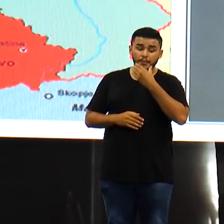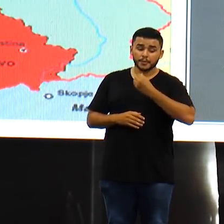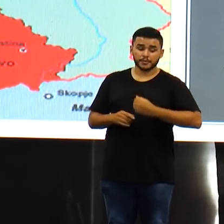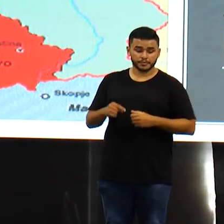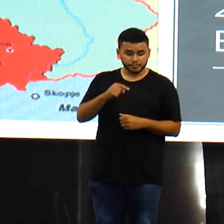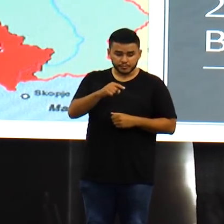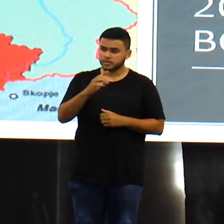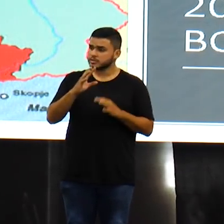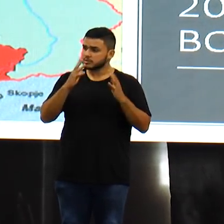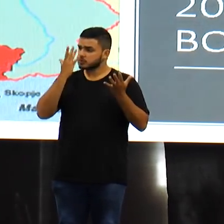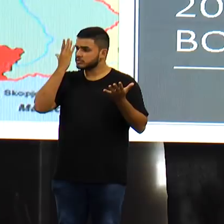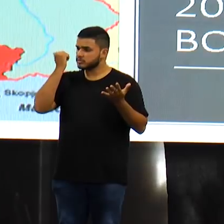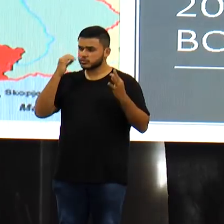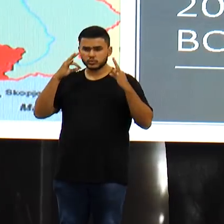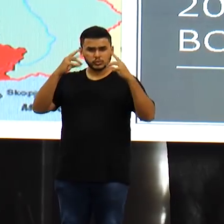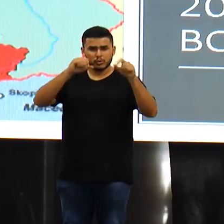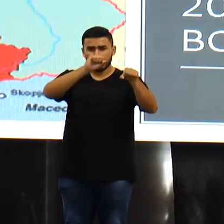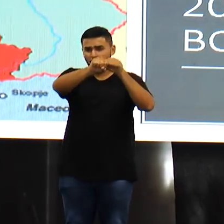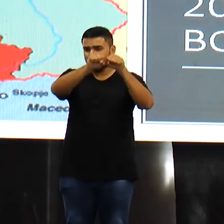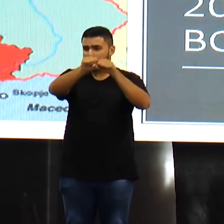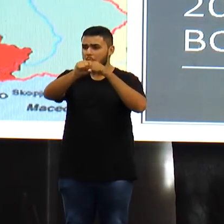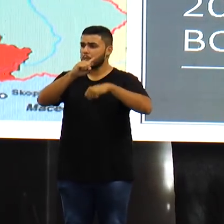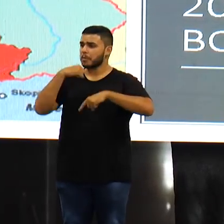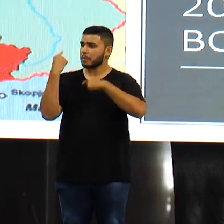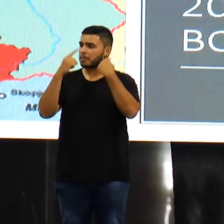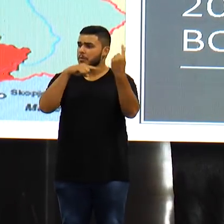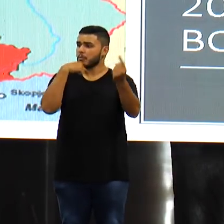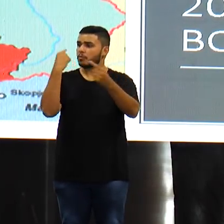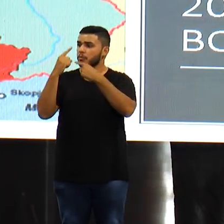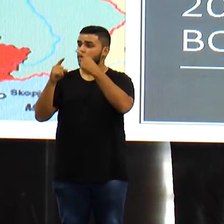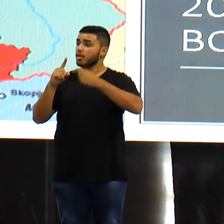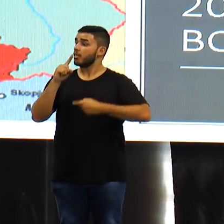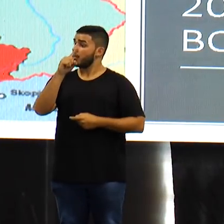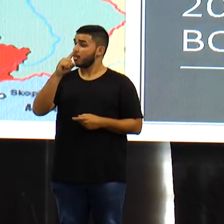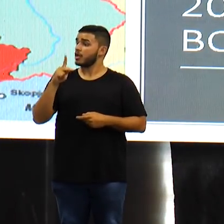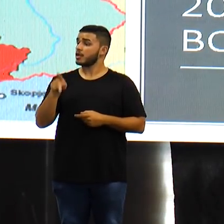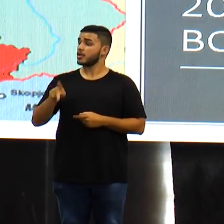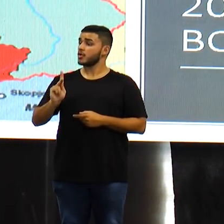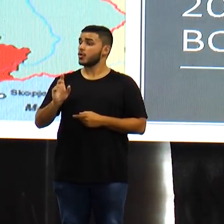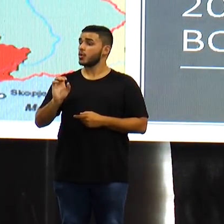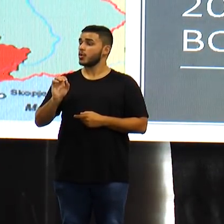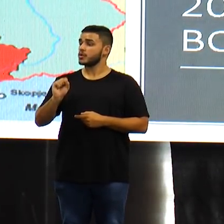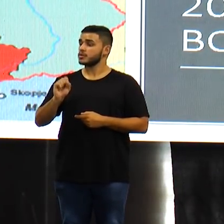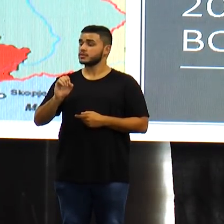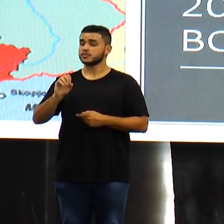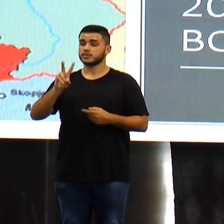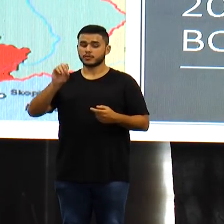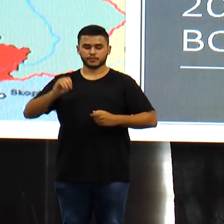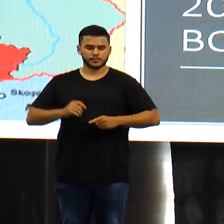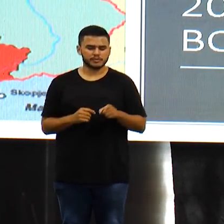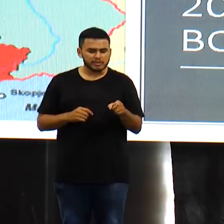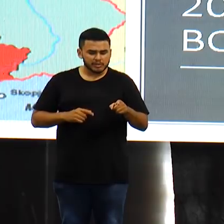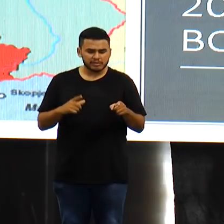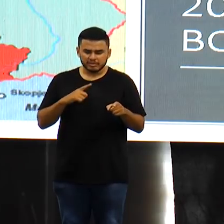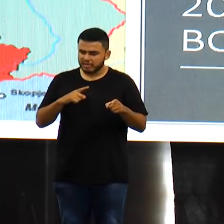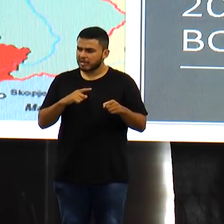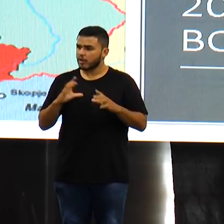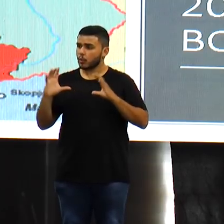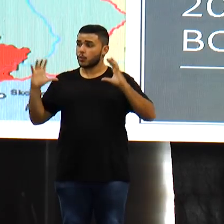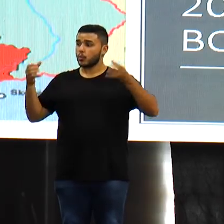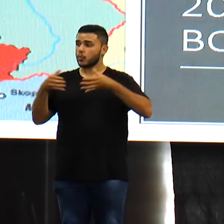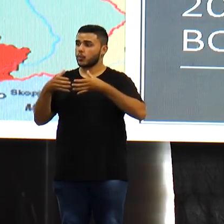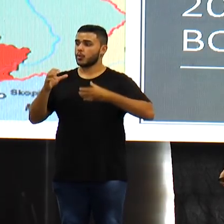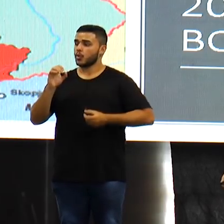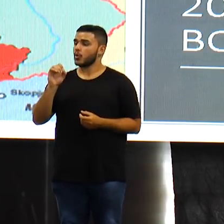atrocidades, um verdadeiro genocídio em Kosovo. Professor, a OTAN interviu nisso?